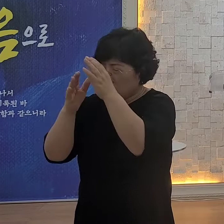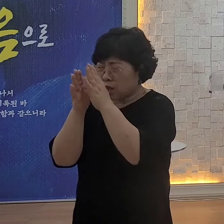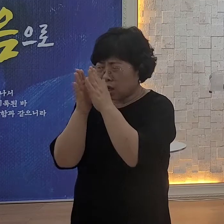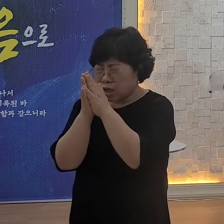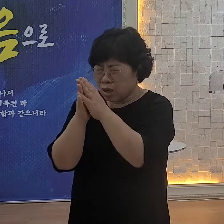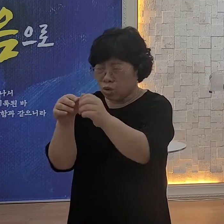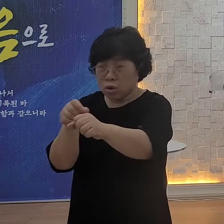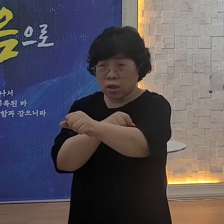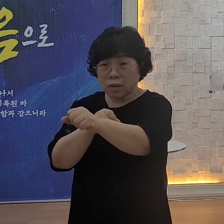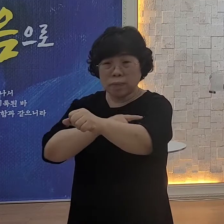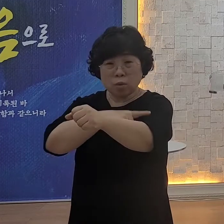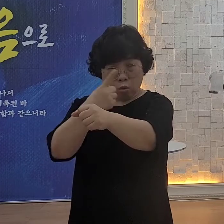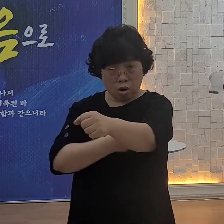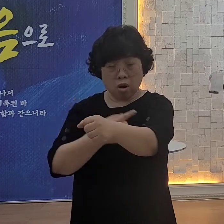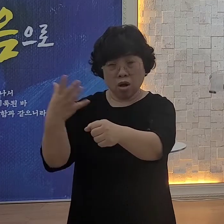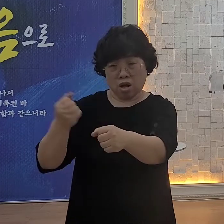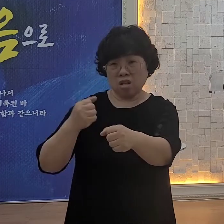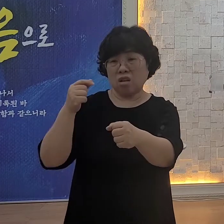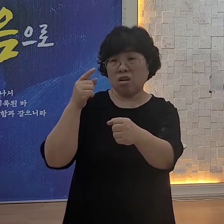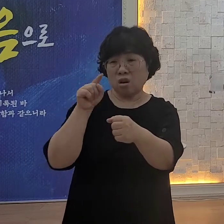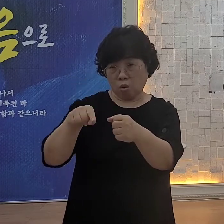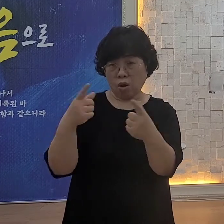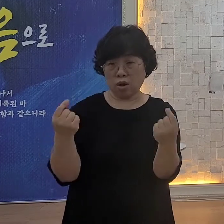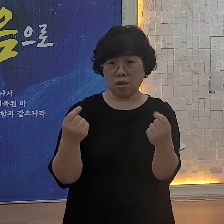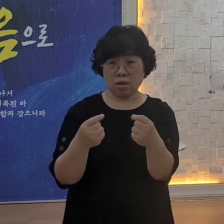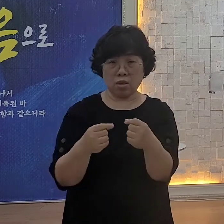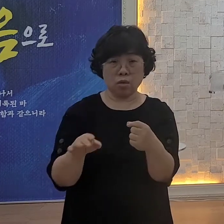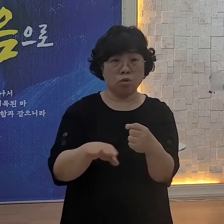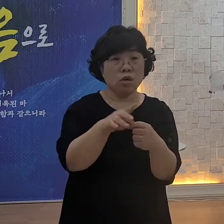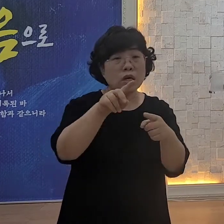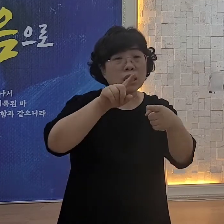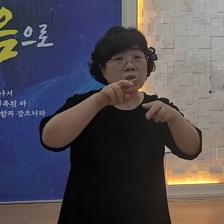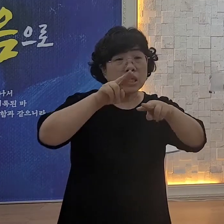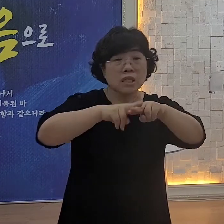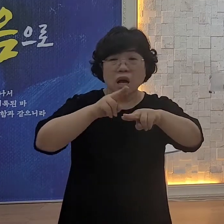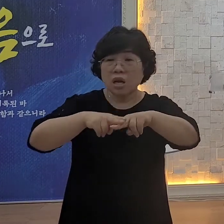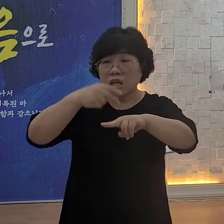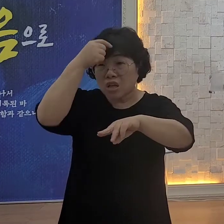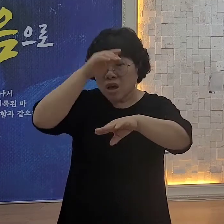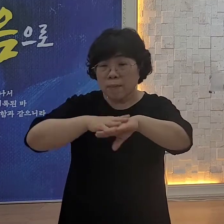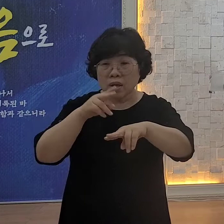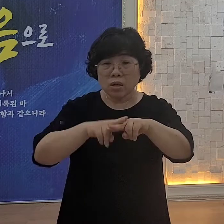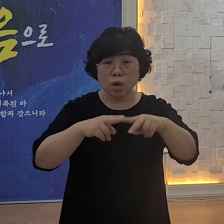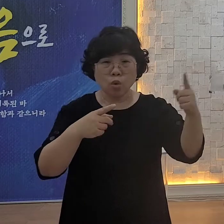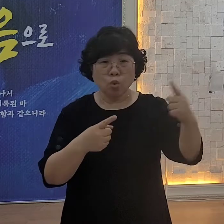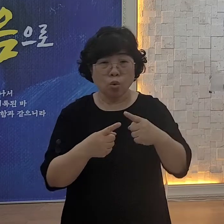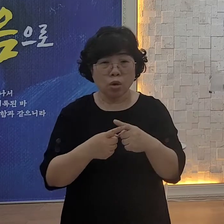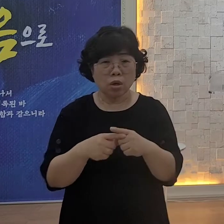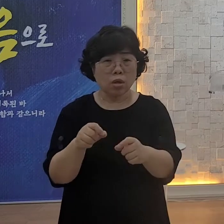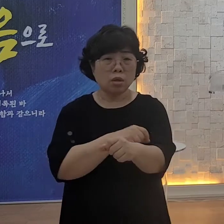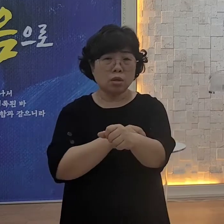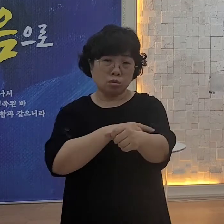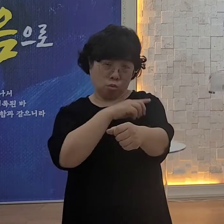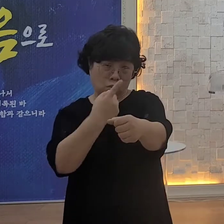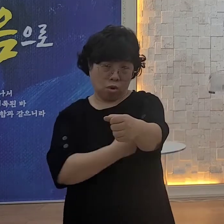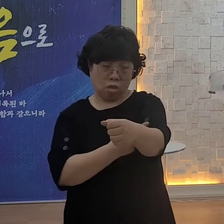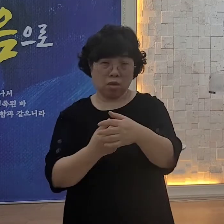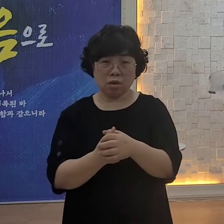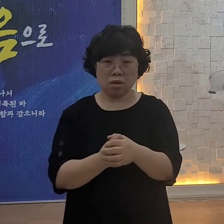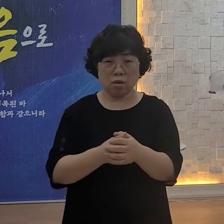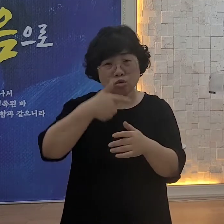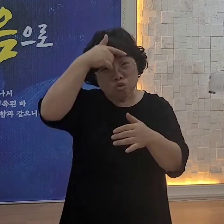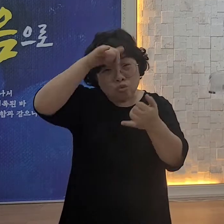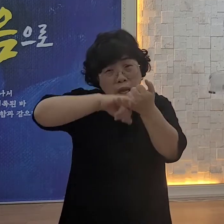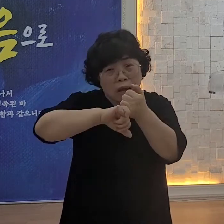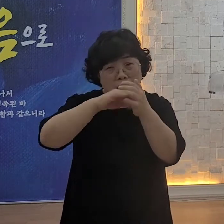특권. 큰 축복. 우리가 지금 여러분 이 자리에 나온 것도 특권입니다. 구약시대는 여기 만약에 우리가 지금 오늘 하나님을